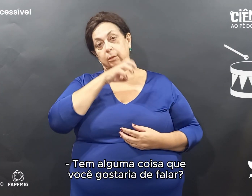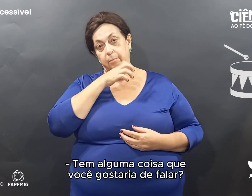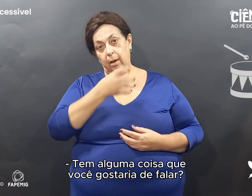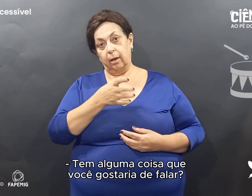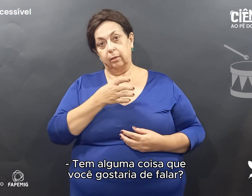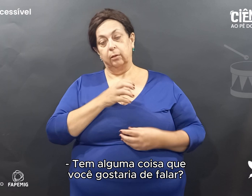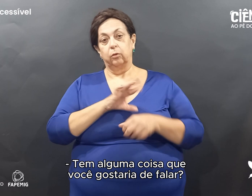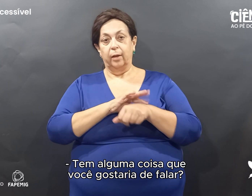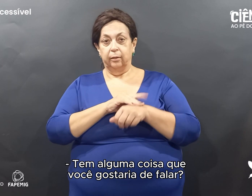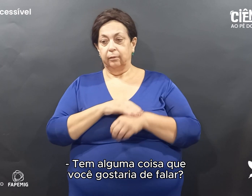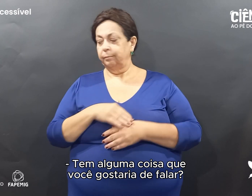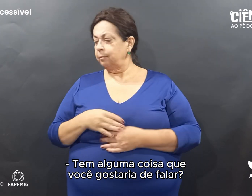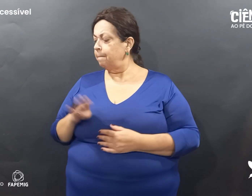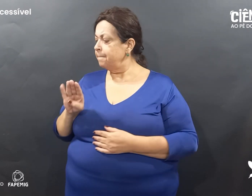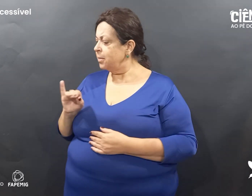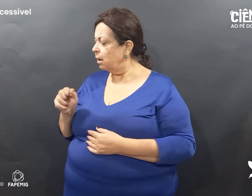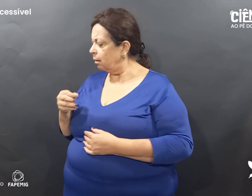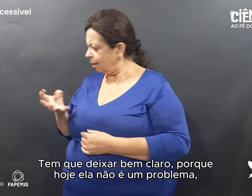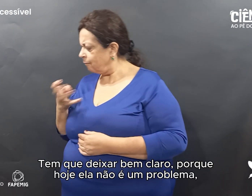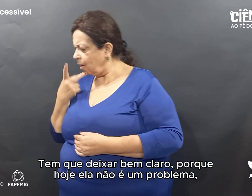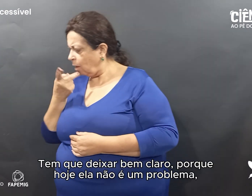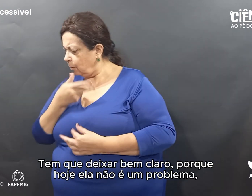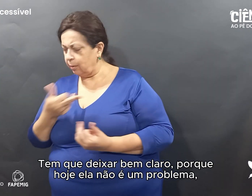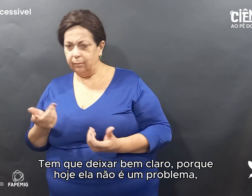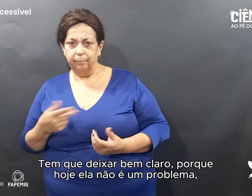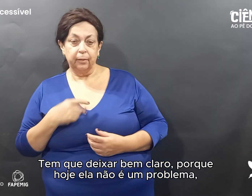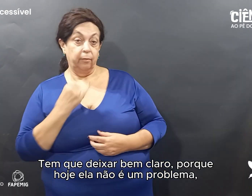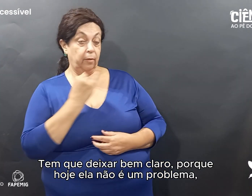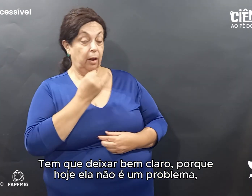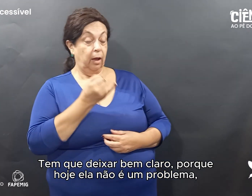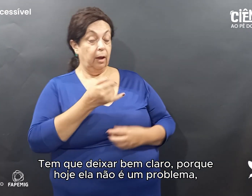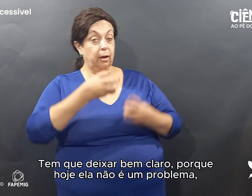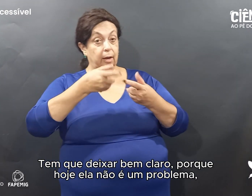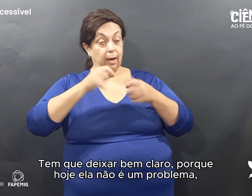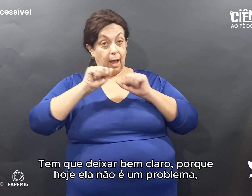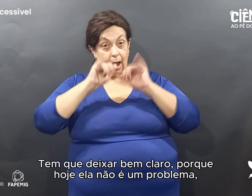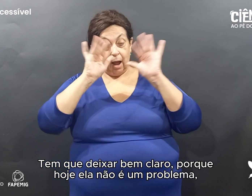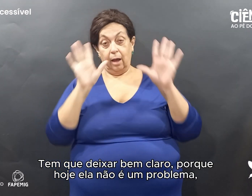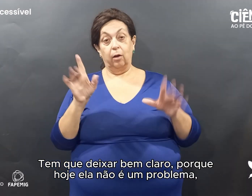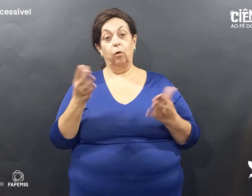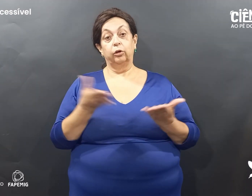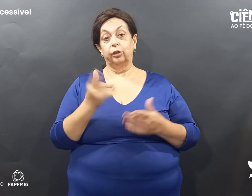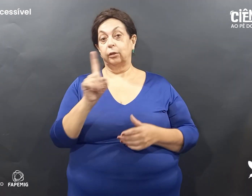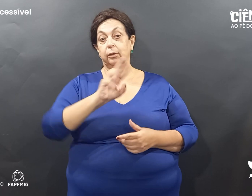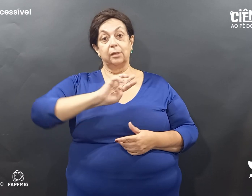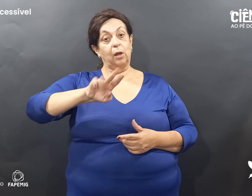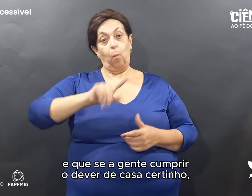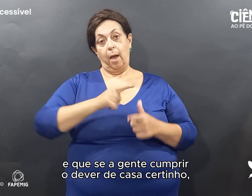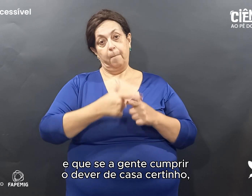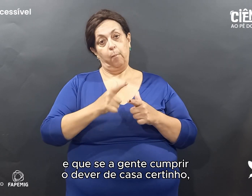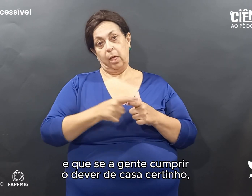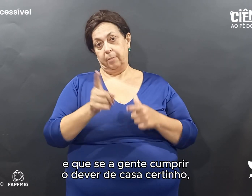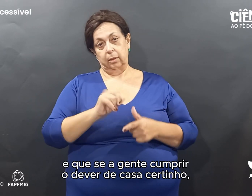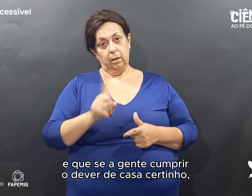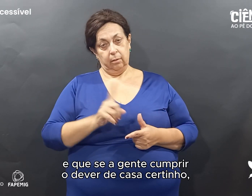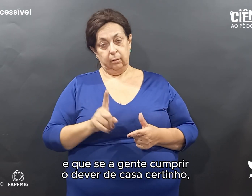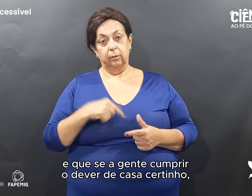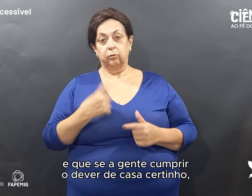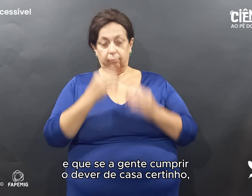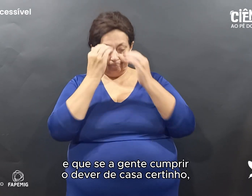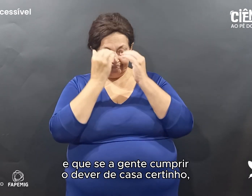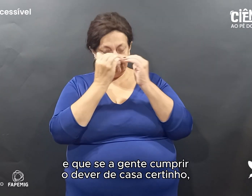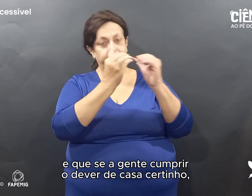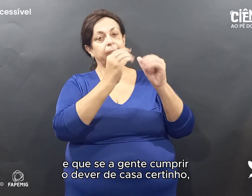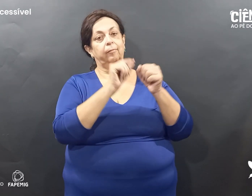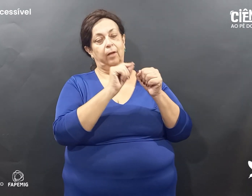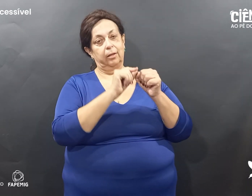Tem alguma coisa que você gostaria de falar? Tem que deixar bem claro, porque hoje ela não é um problema. E que se a gente cumprir o dever de